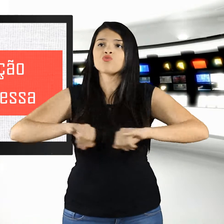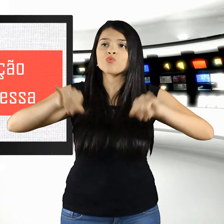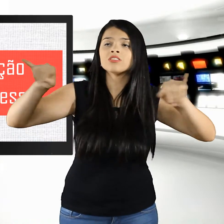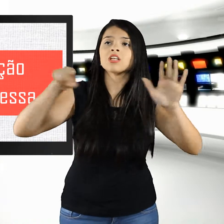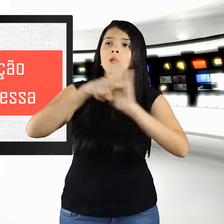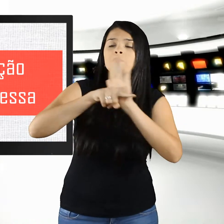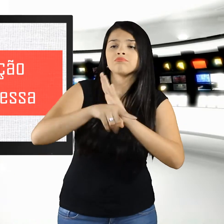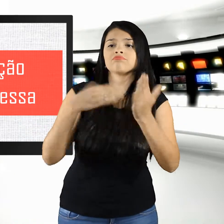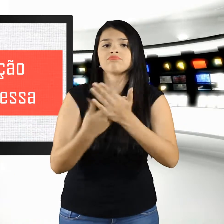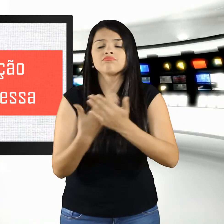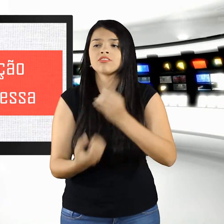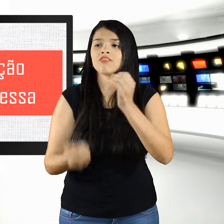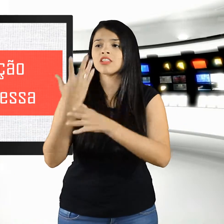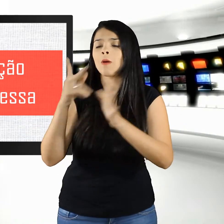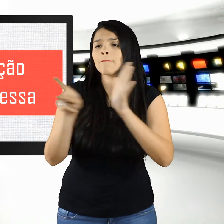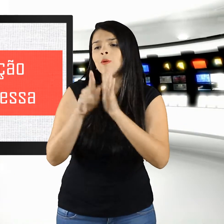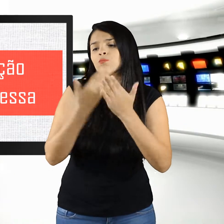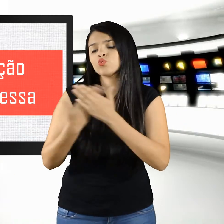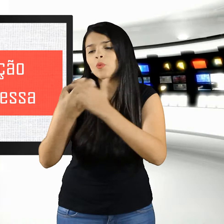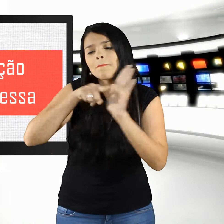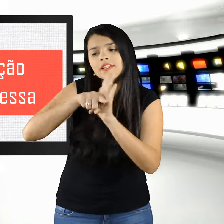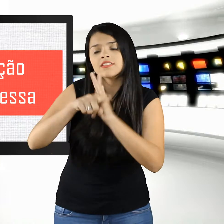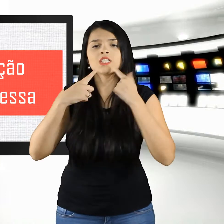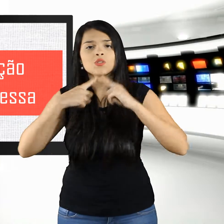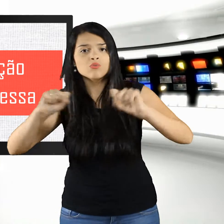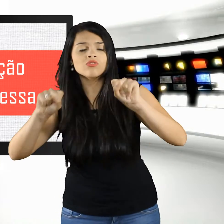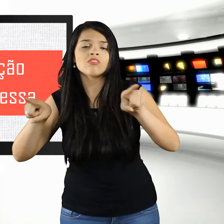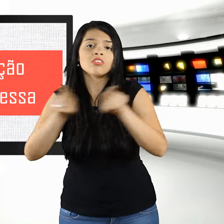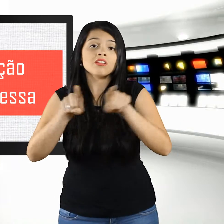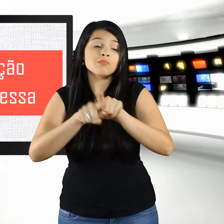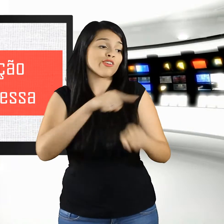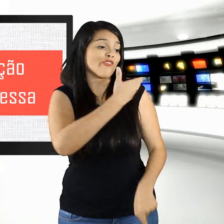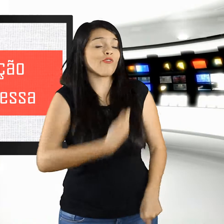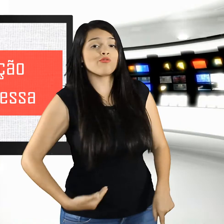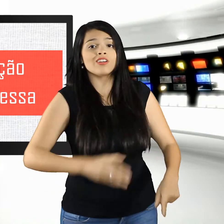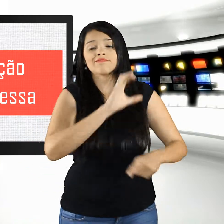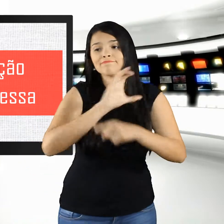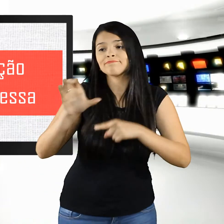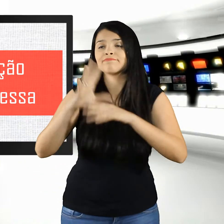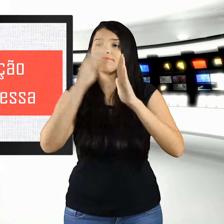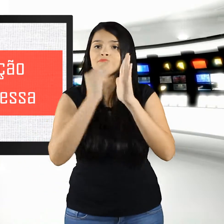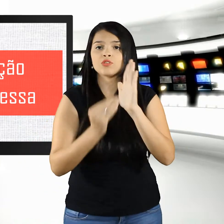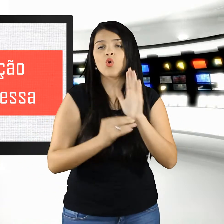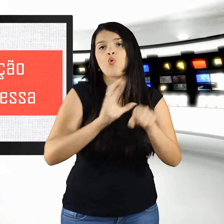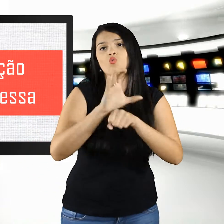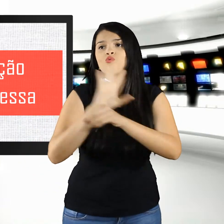estudos linguísticos de Libras, falta de força de vontade política para implementar curso de Letras Libras,